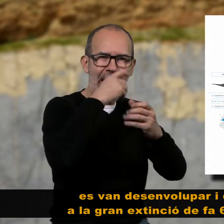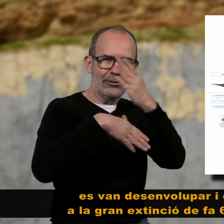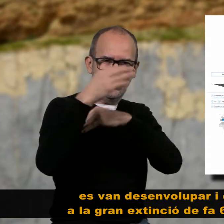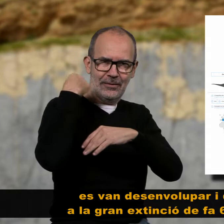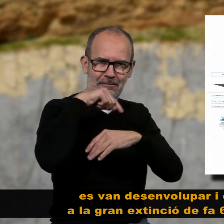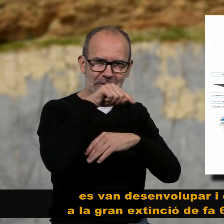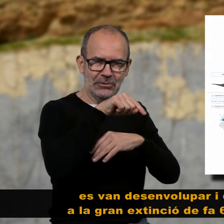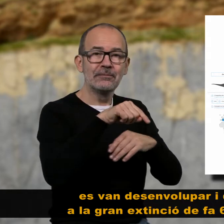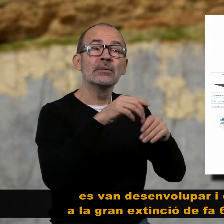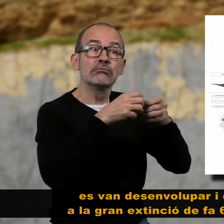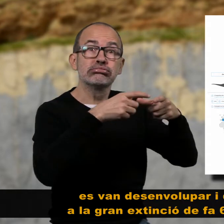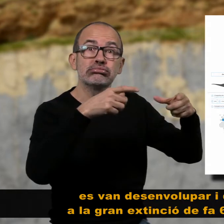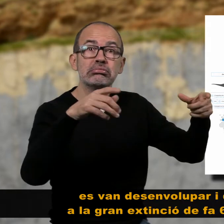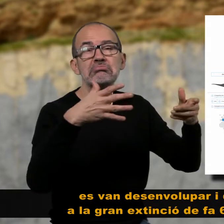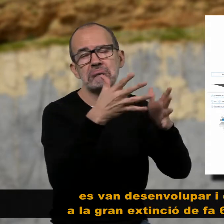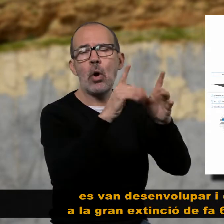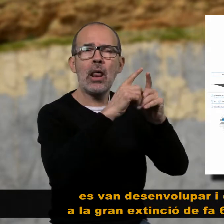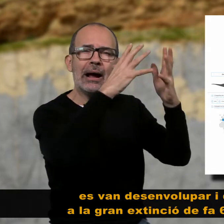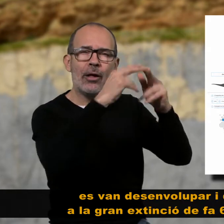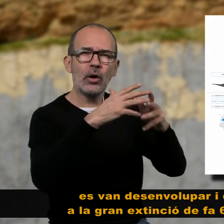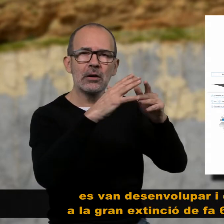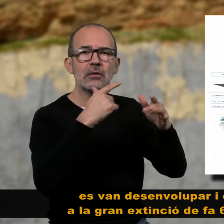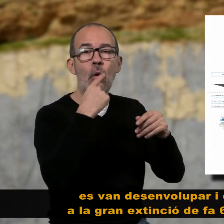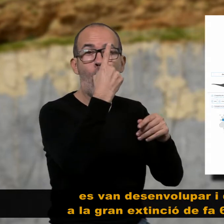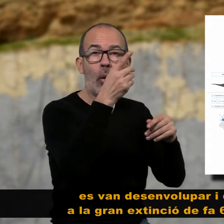extinció de fa 65 milions d'anys.